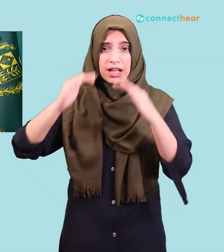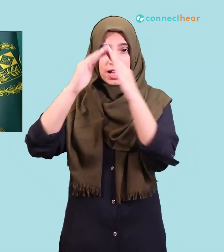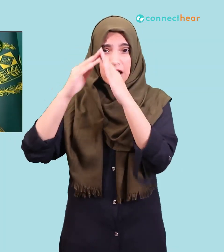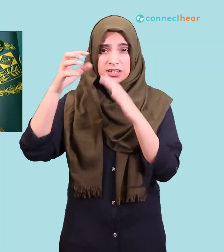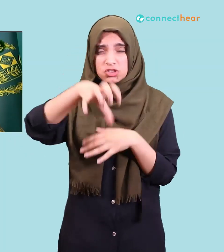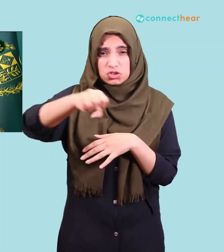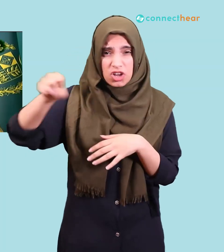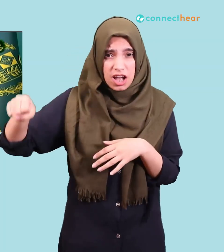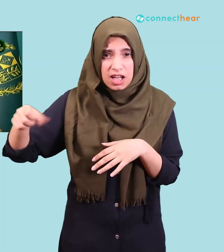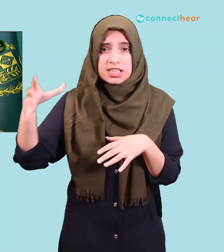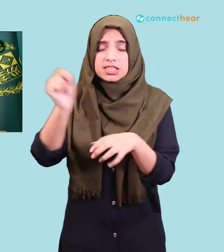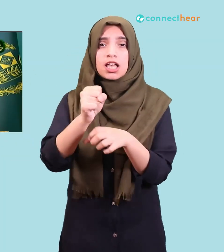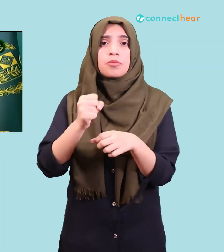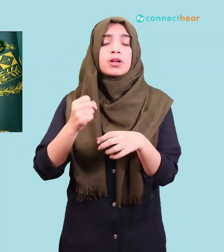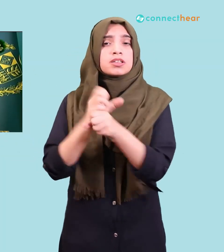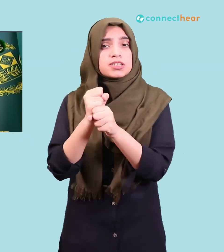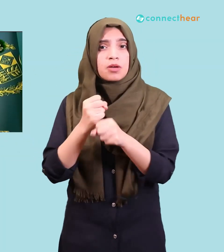ہوئے ہیں.